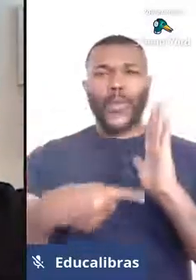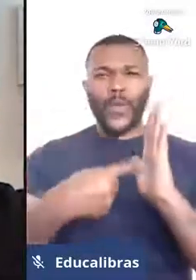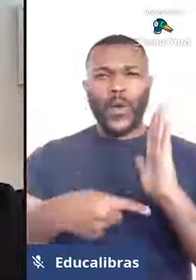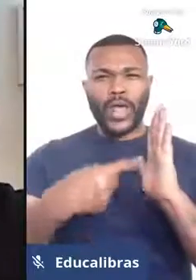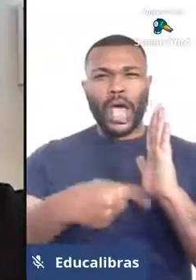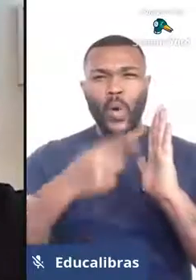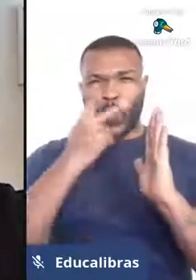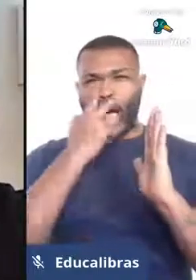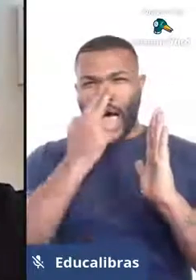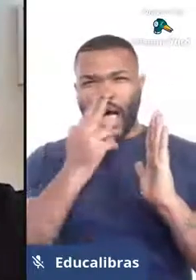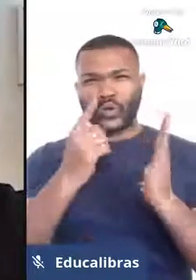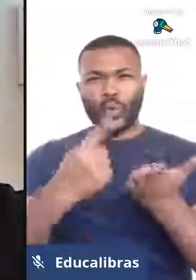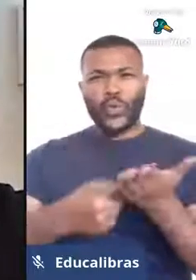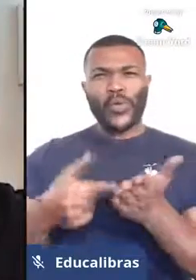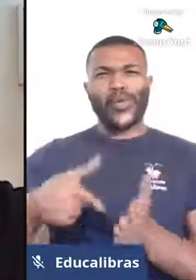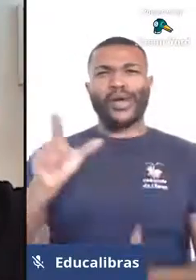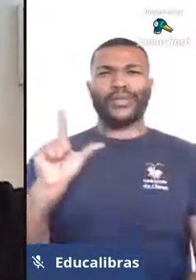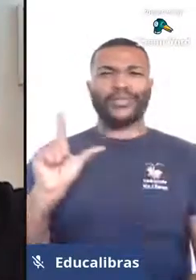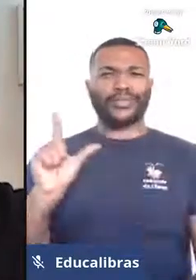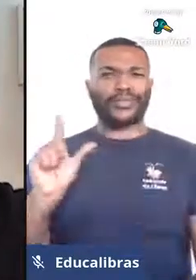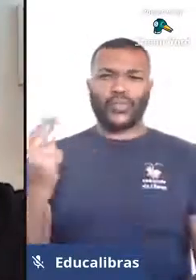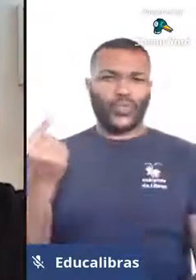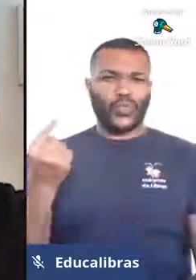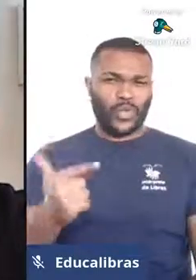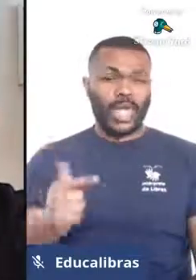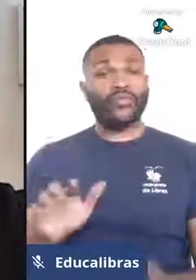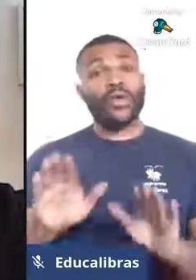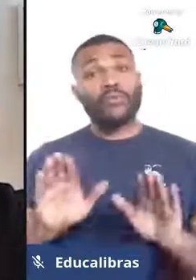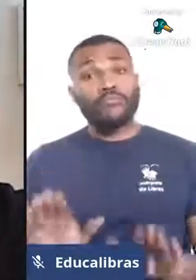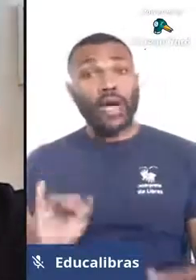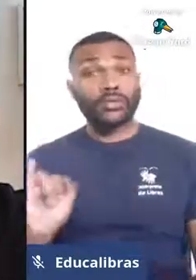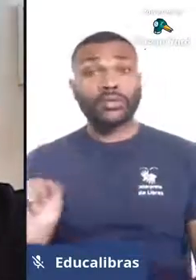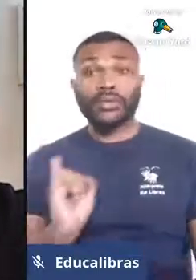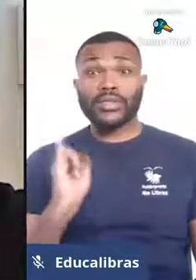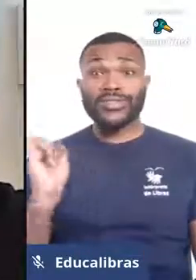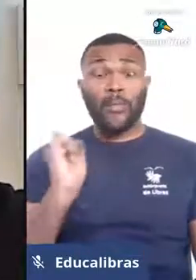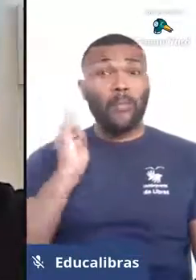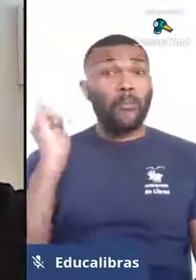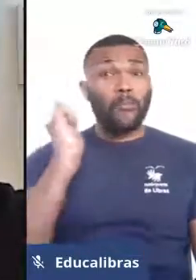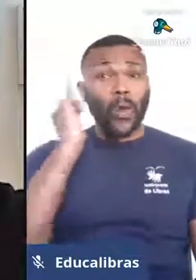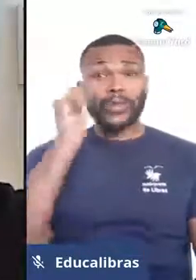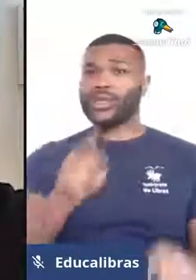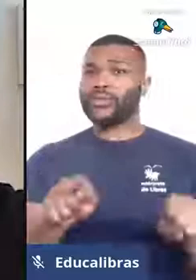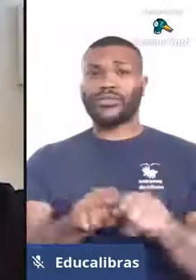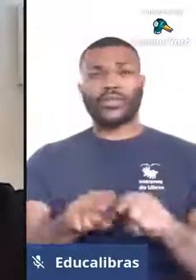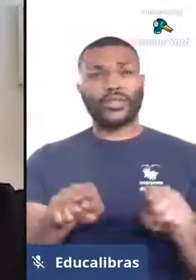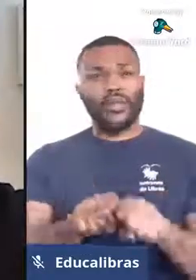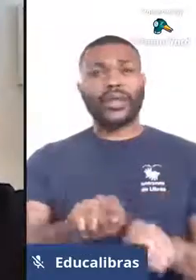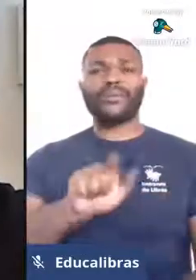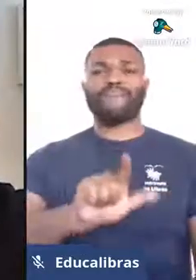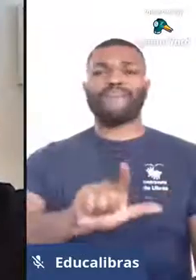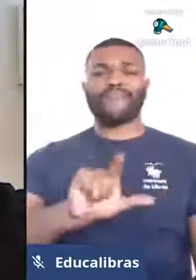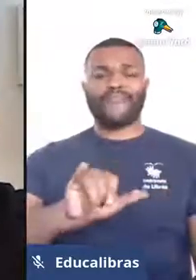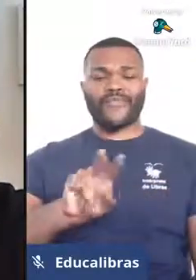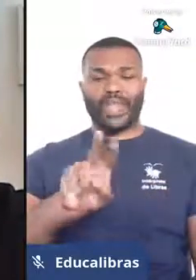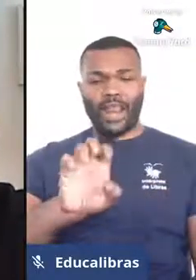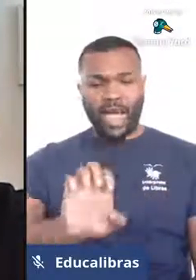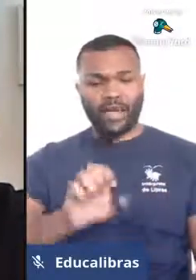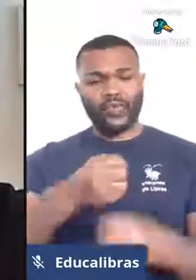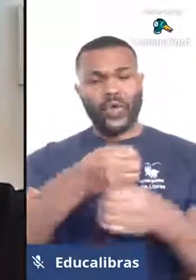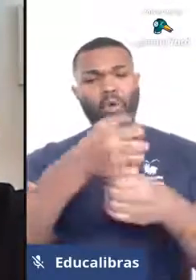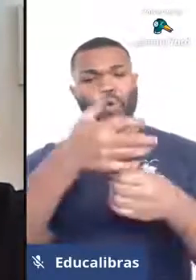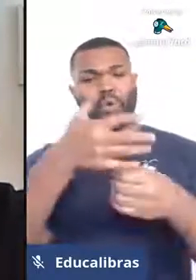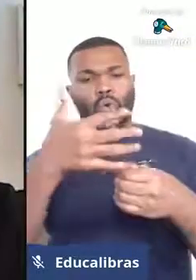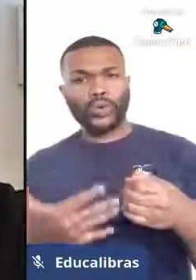é um grande valor, em valor talvez maior, ter essa série de lives e ter esse material disponibilizado a